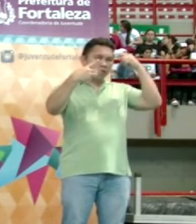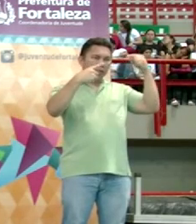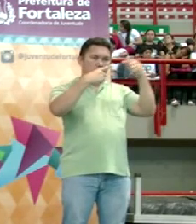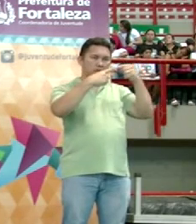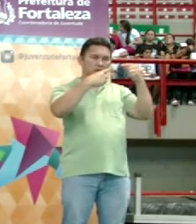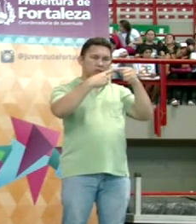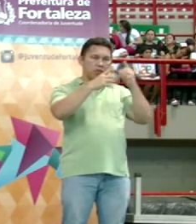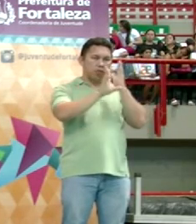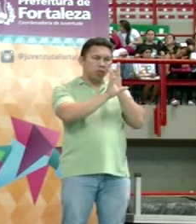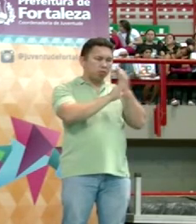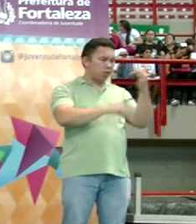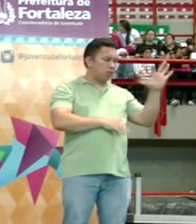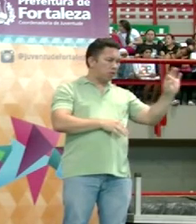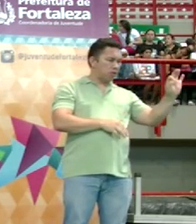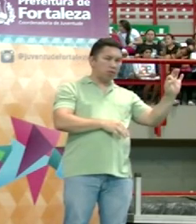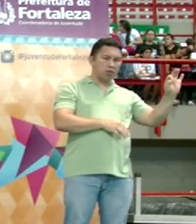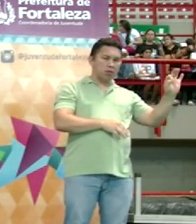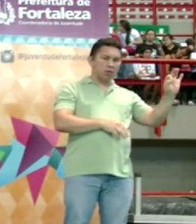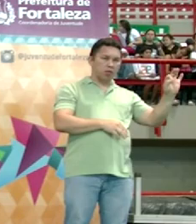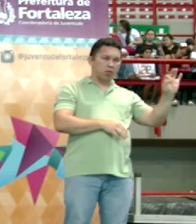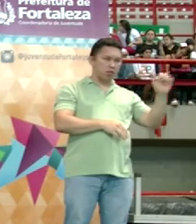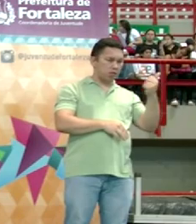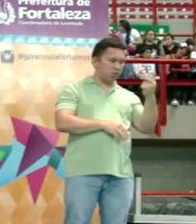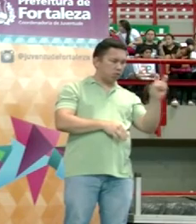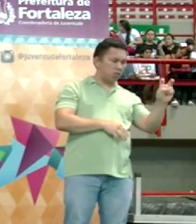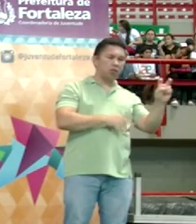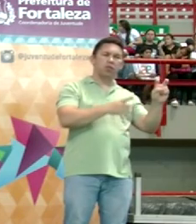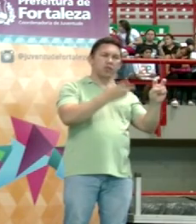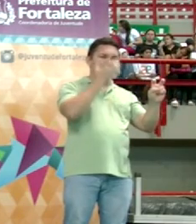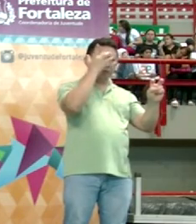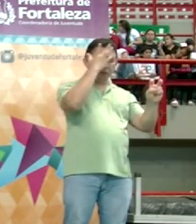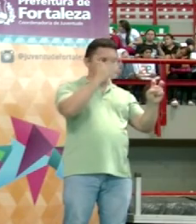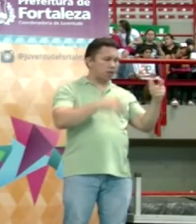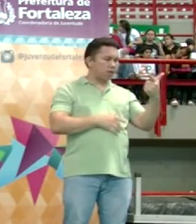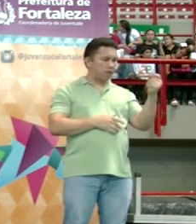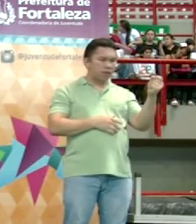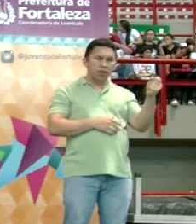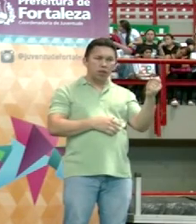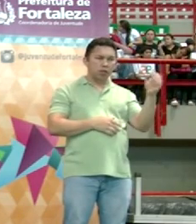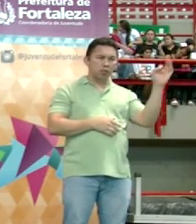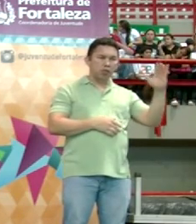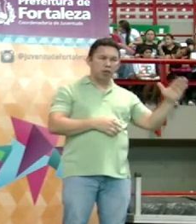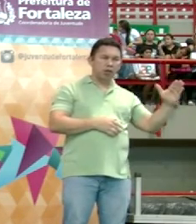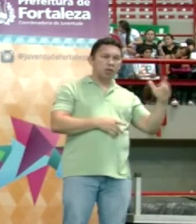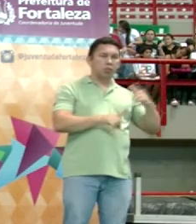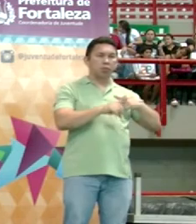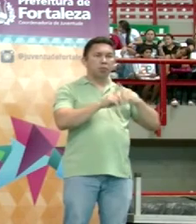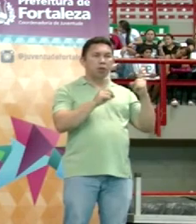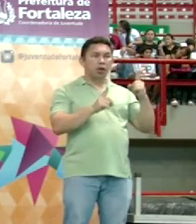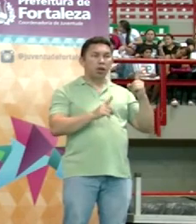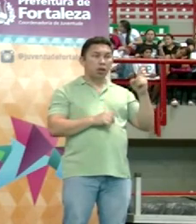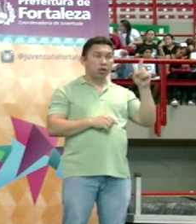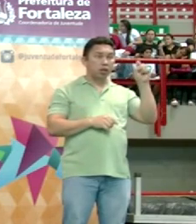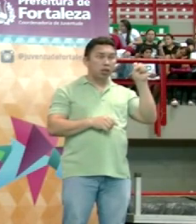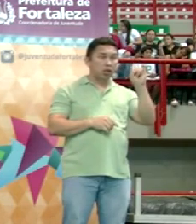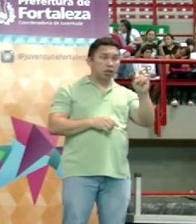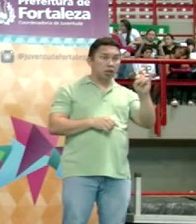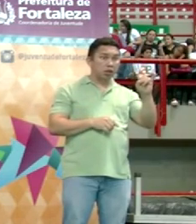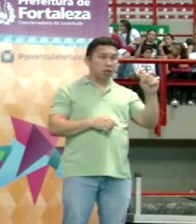cabeça pelo 10%. Quando for 15 é fácil. Quando for 20 é fácil. Mas quando